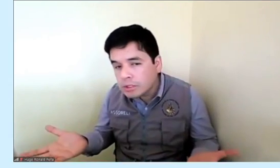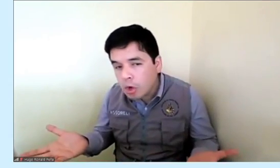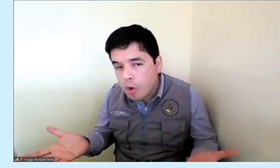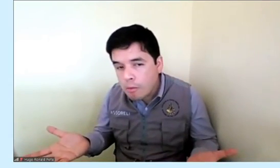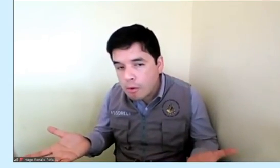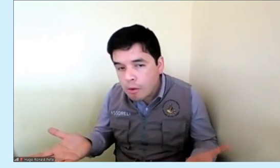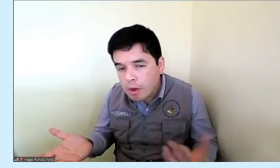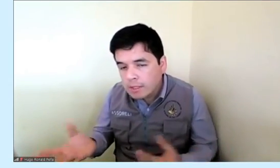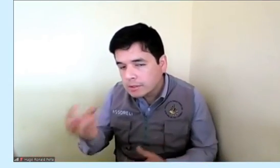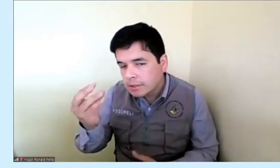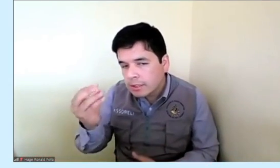¿Cómo?